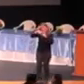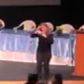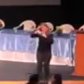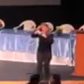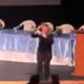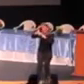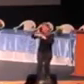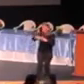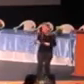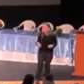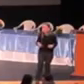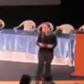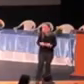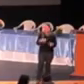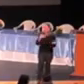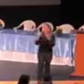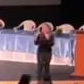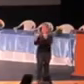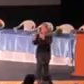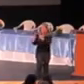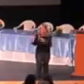Dê um elogio para a pessoa do lado.